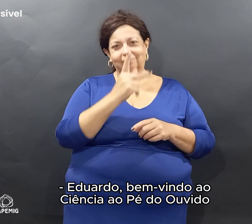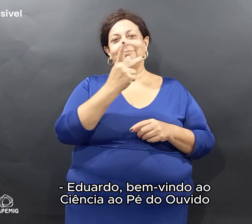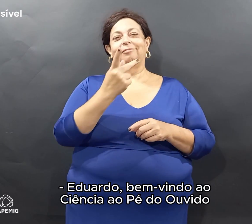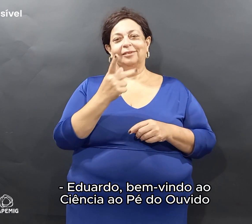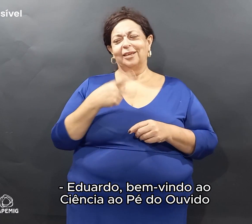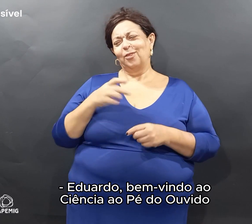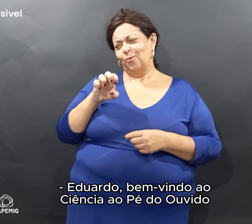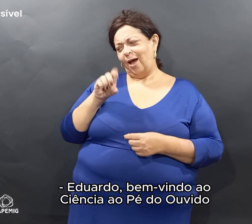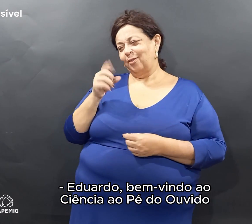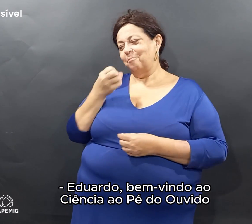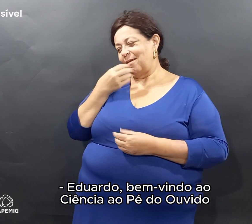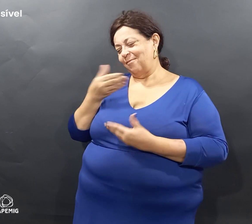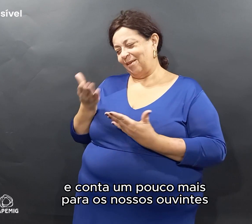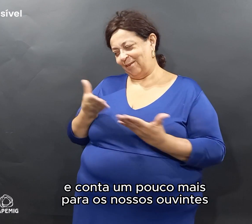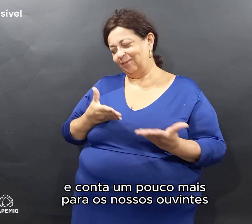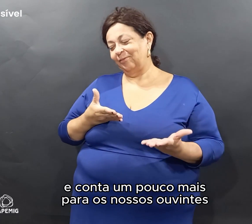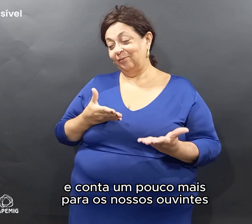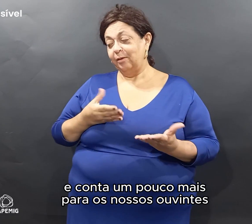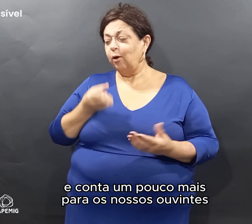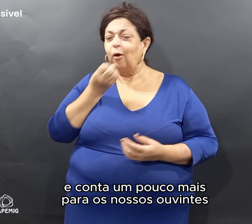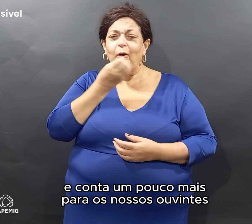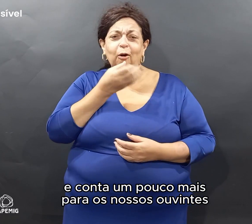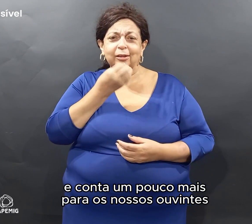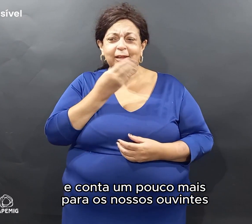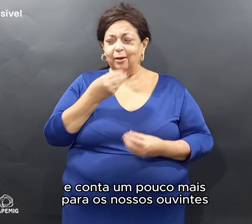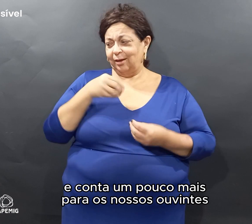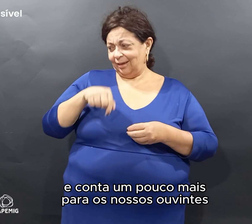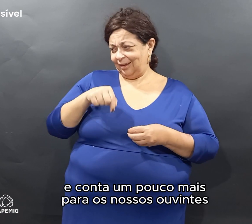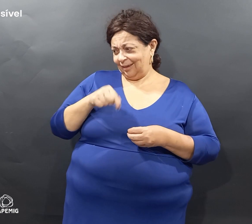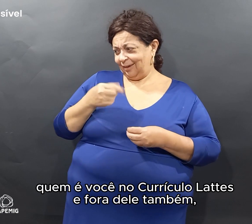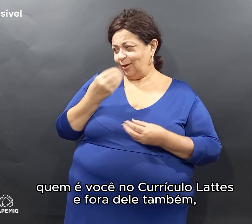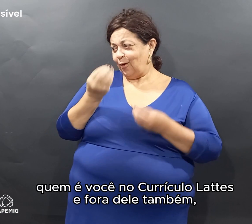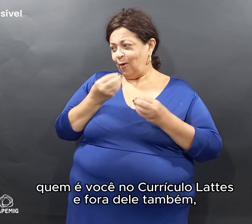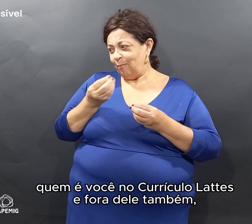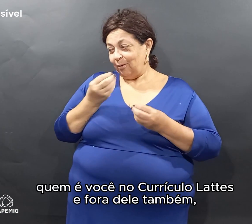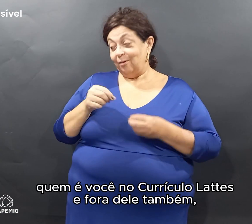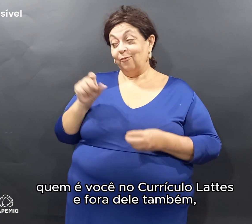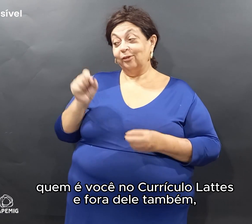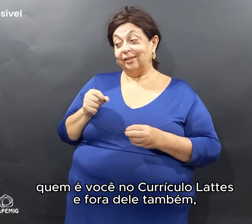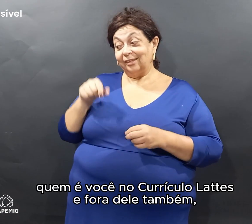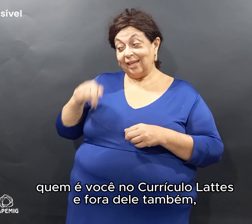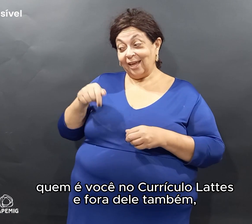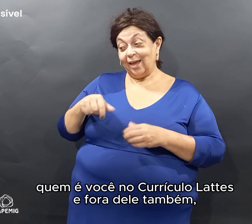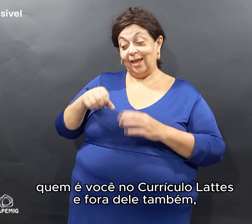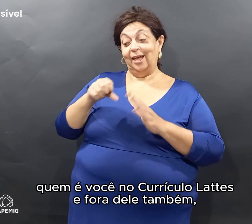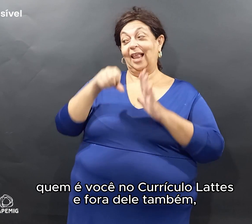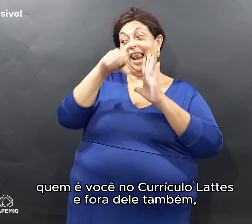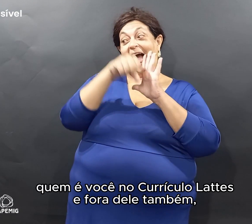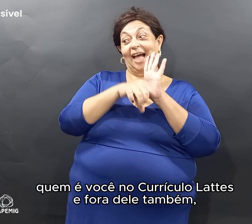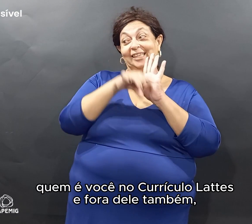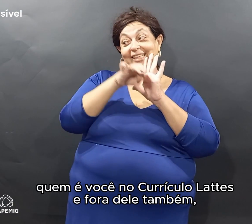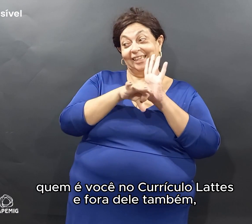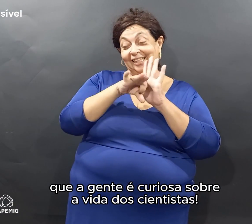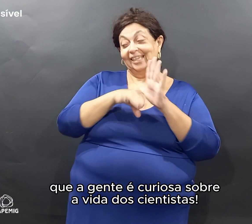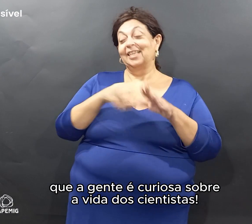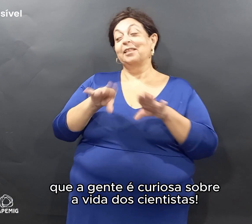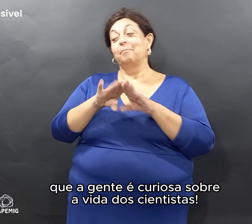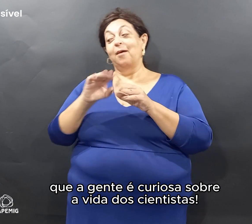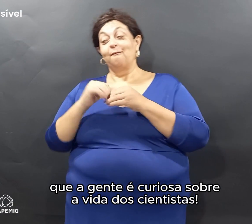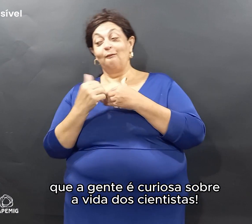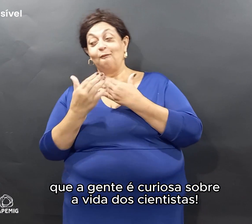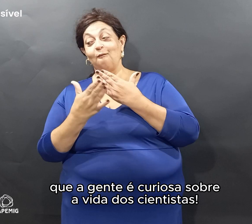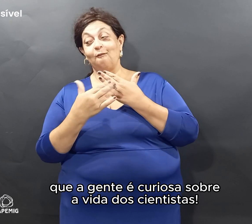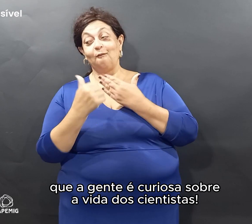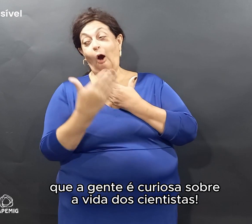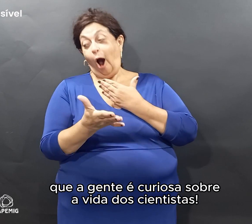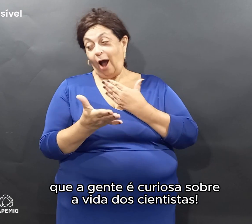Eduardo, bem-vindo ao Ciência ao Pé do Ouvido e conta um pouco mais para os nossos ouvintes. Quem é você no currículo Lattes e fora dele também, que a gente é